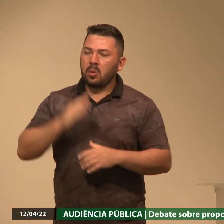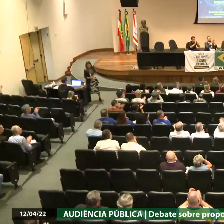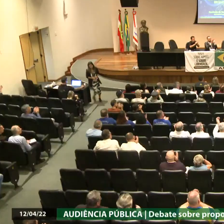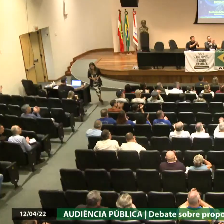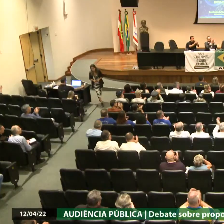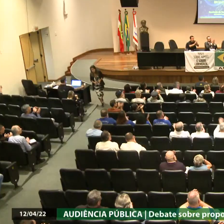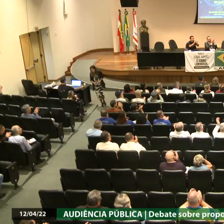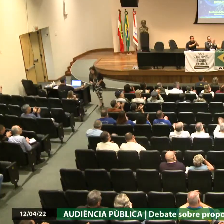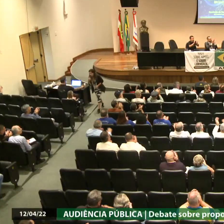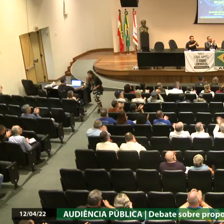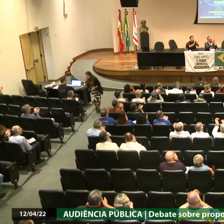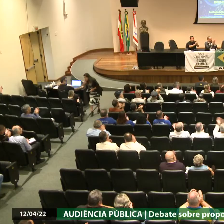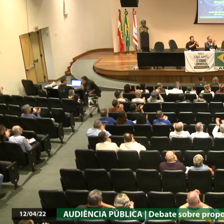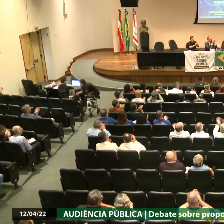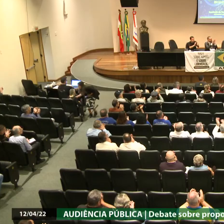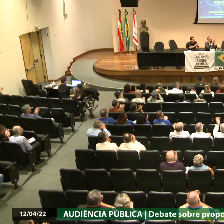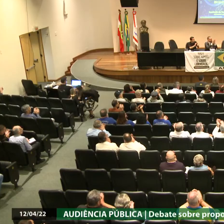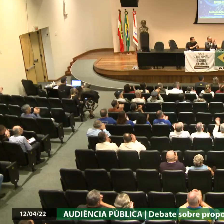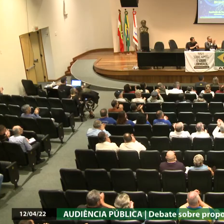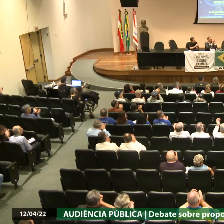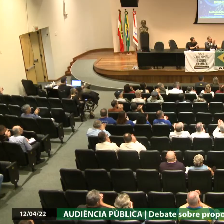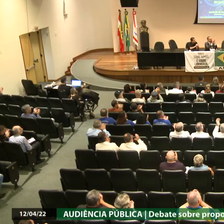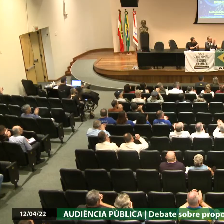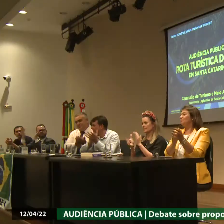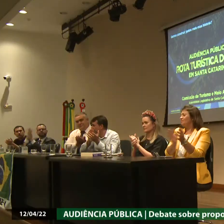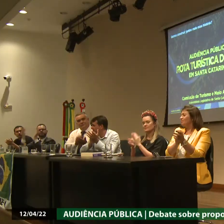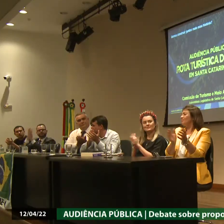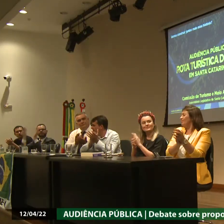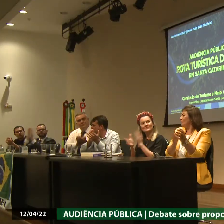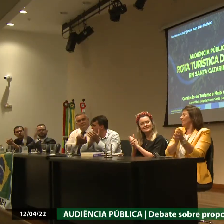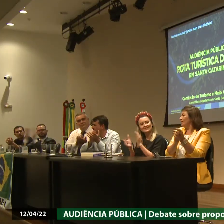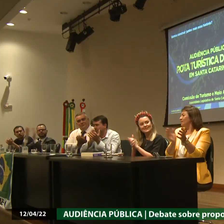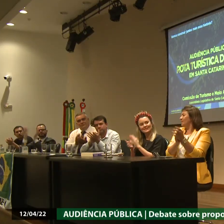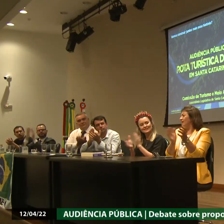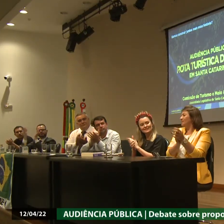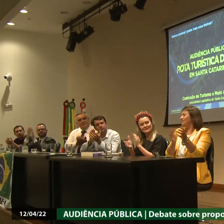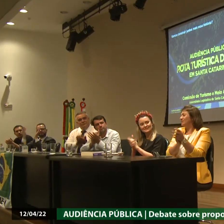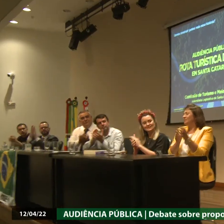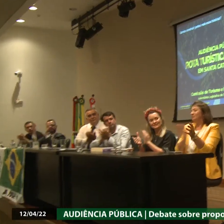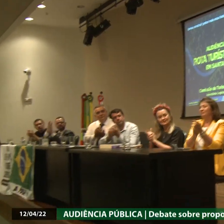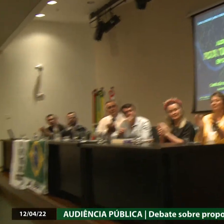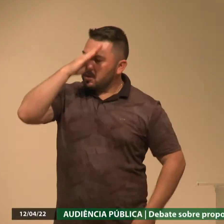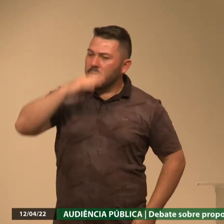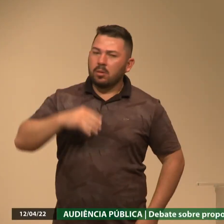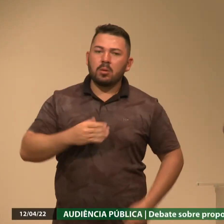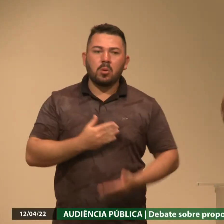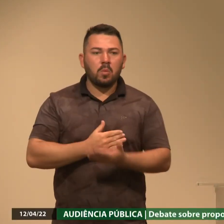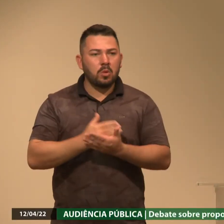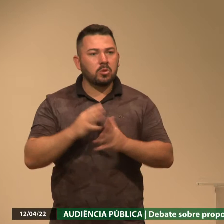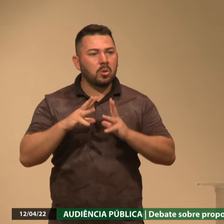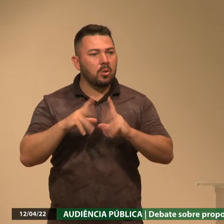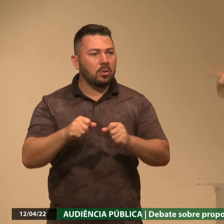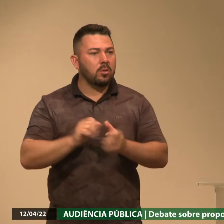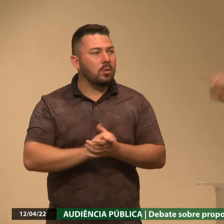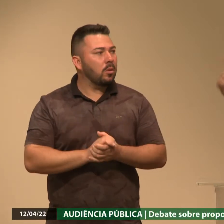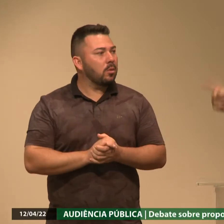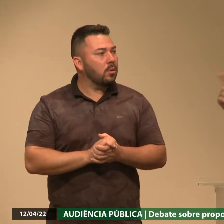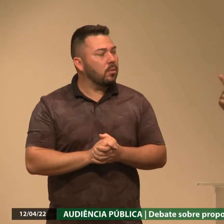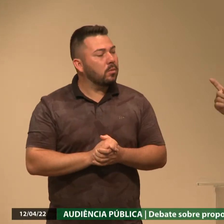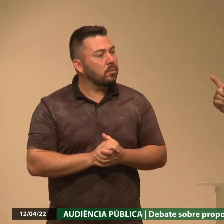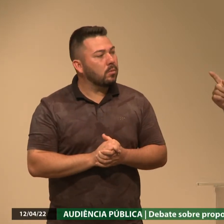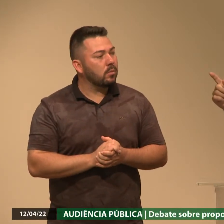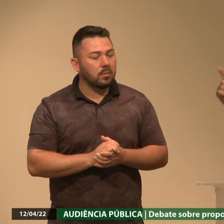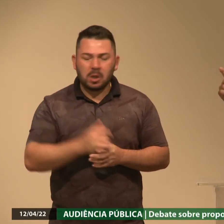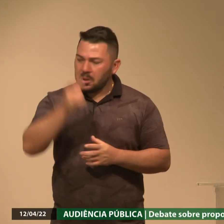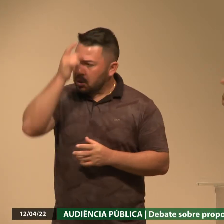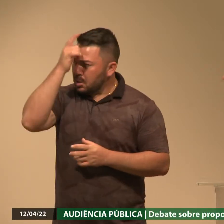não é a ele que nos deu a garantia é ele que nos deu a força e nós procurar